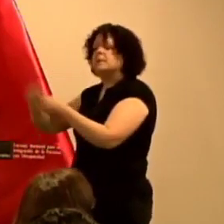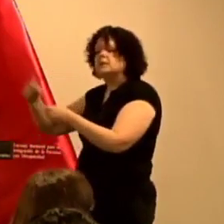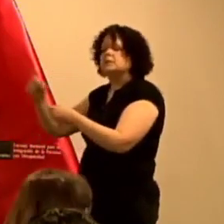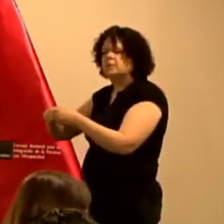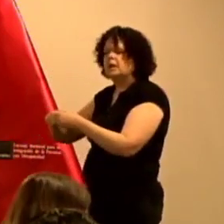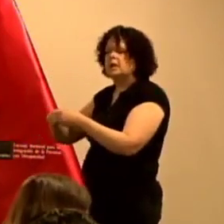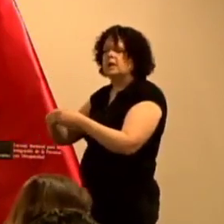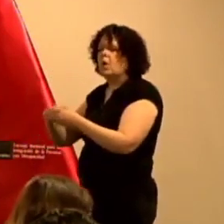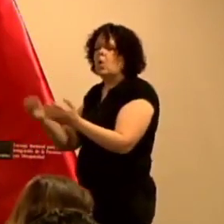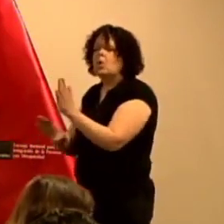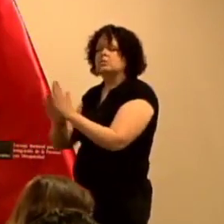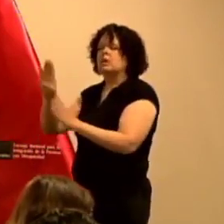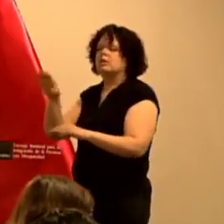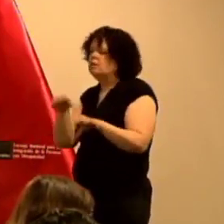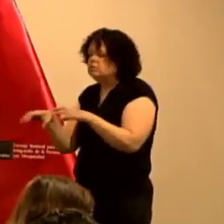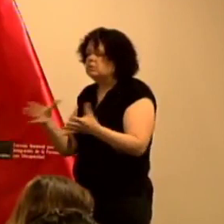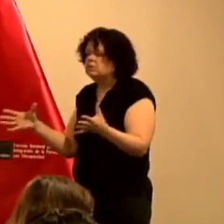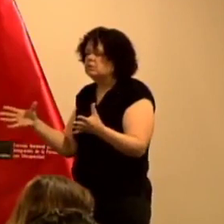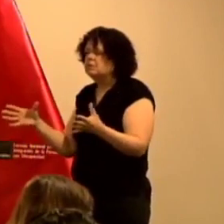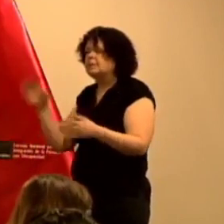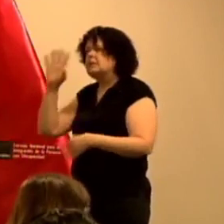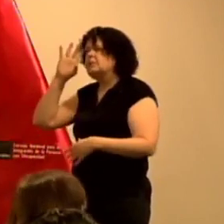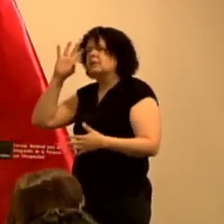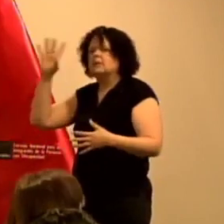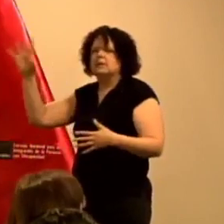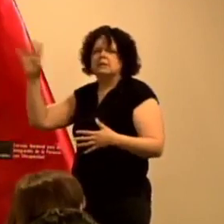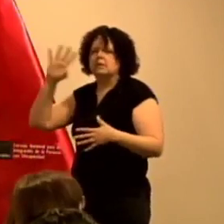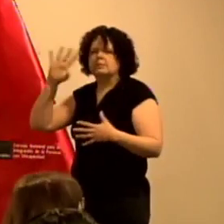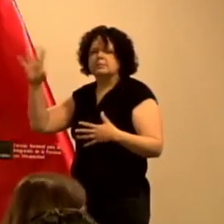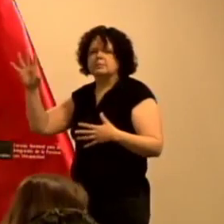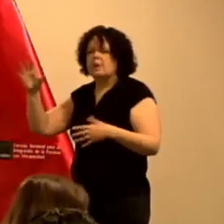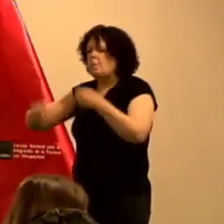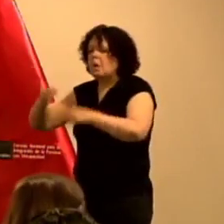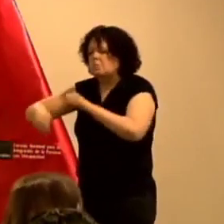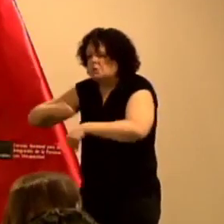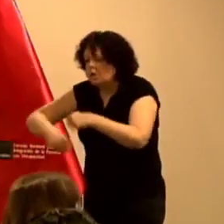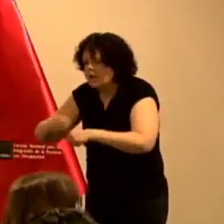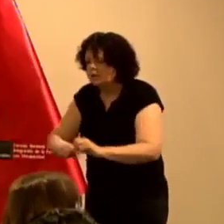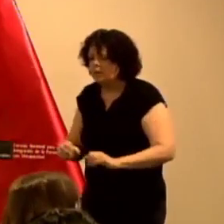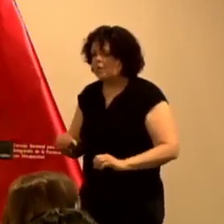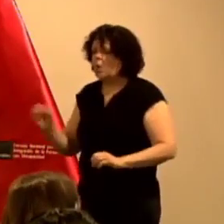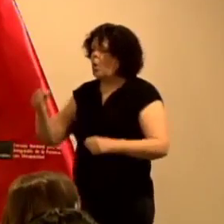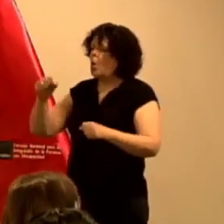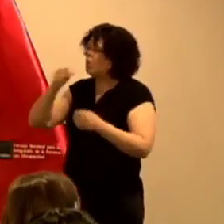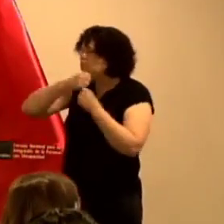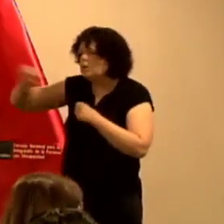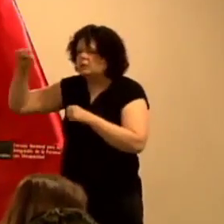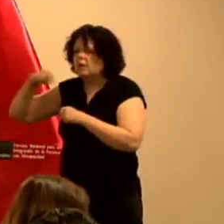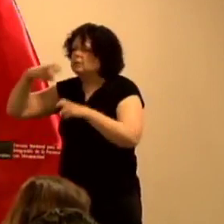participar en actividades o desarrollar actividades, imagínense, manejar bicicleta, asearse,